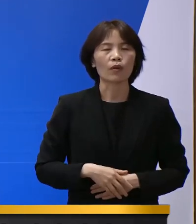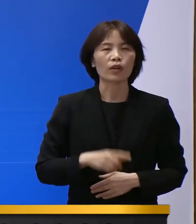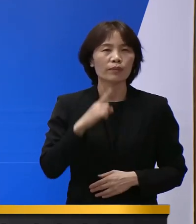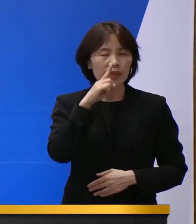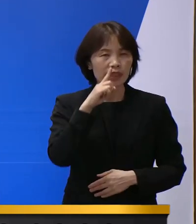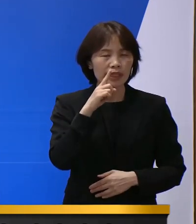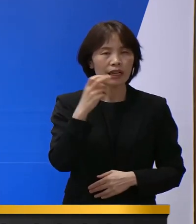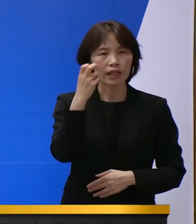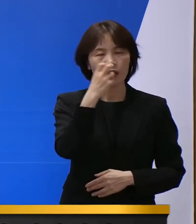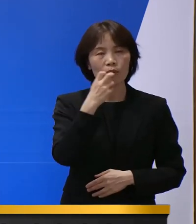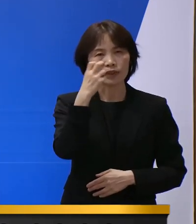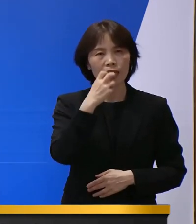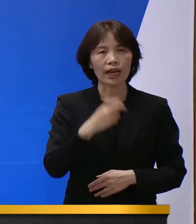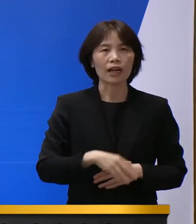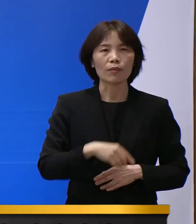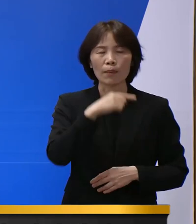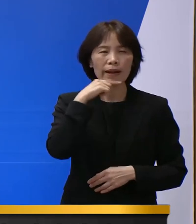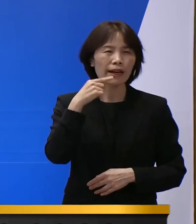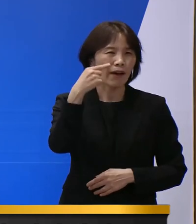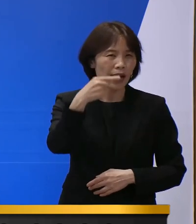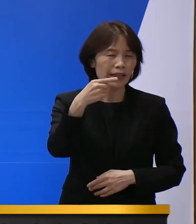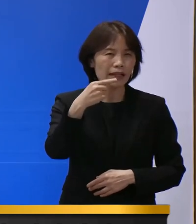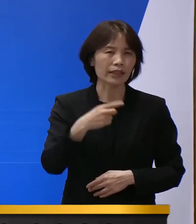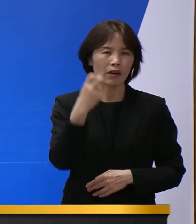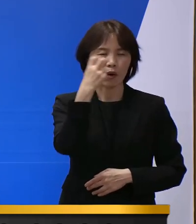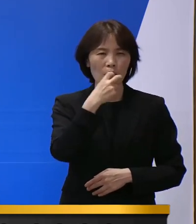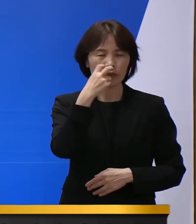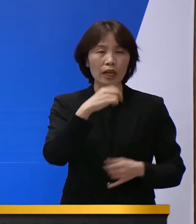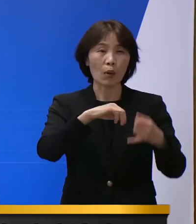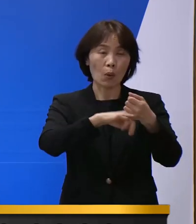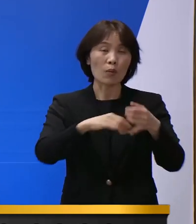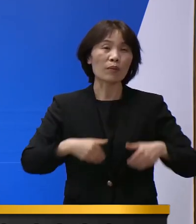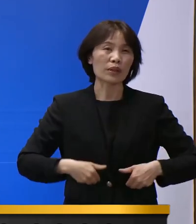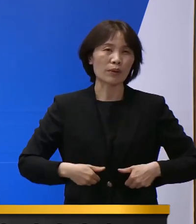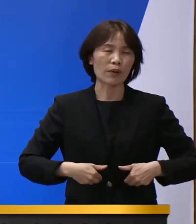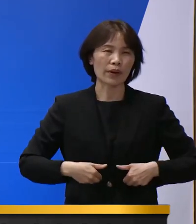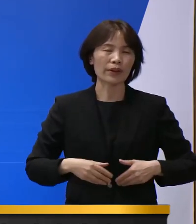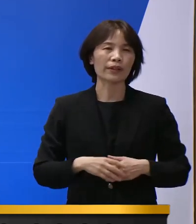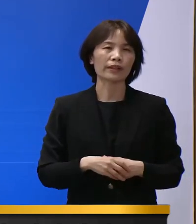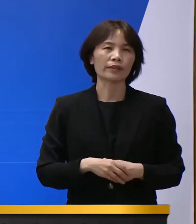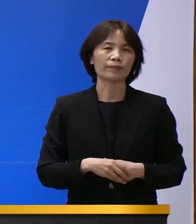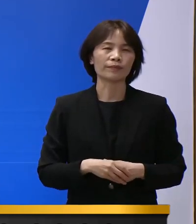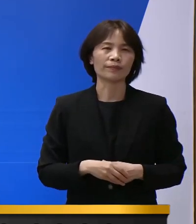격리 해제된 경우에만 대면 접종 면회가 가능하오니 면회객은 방문 전